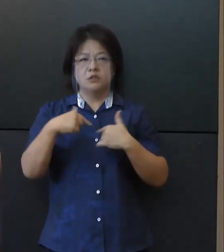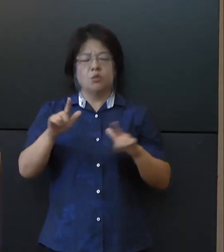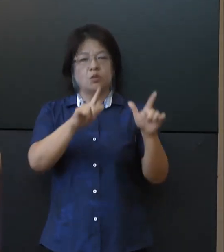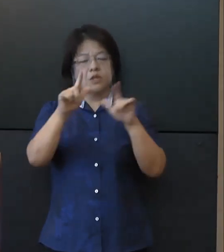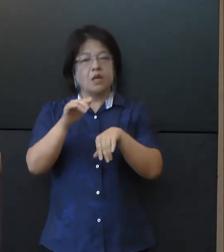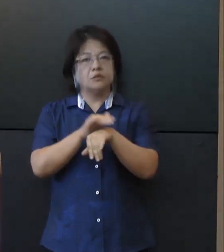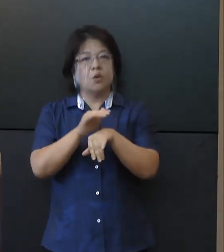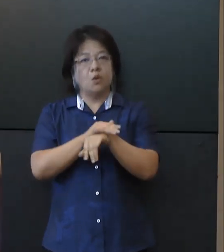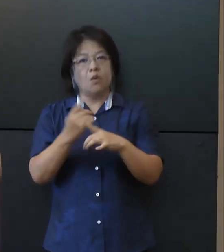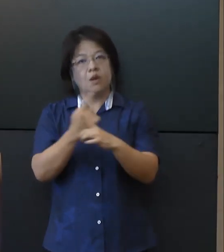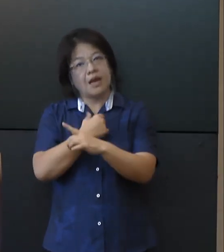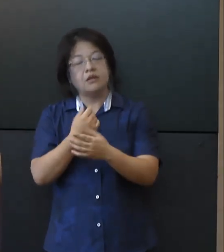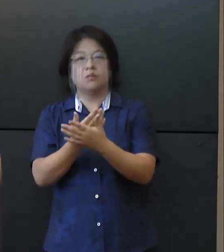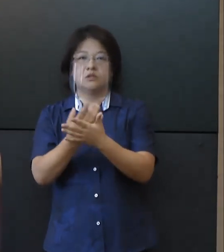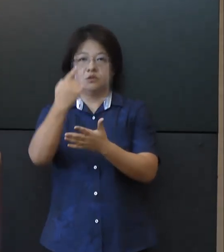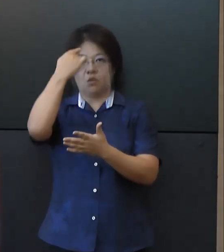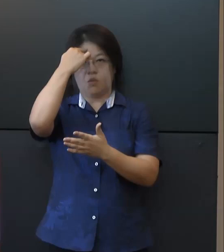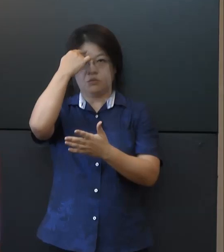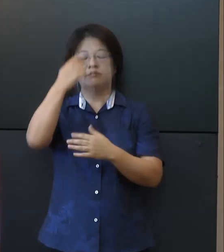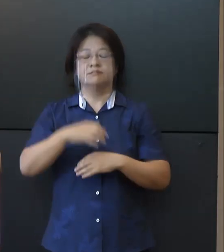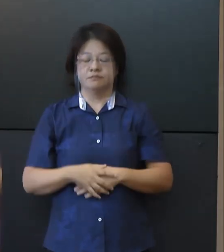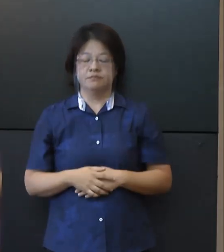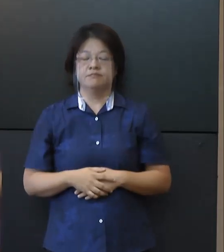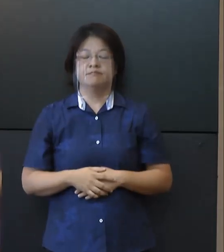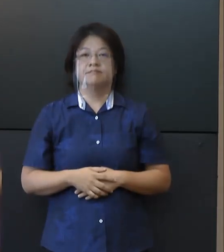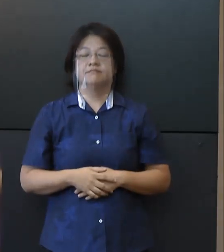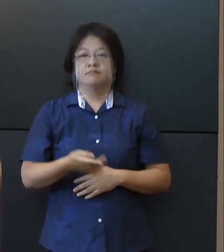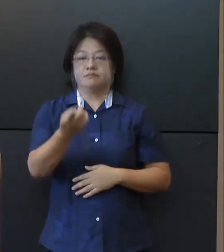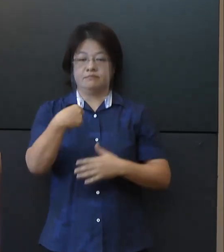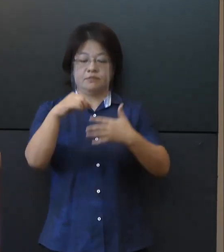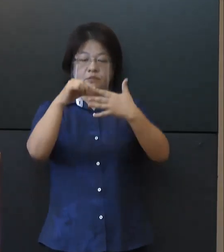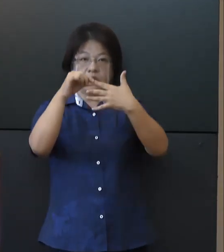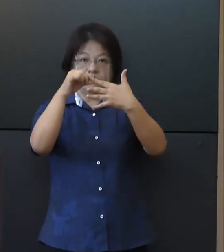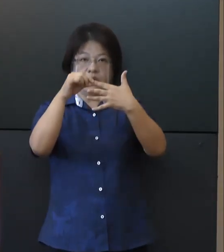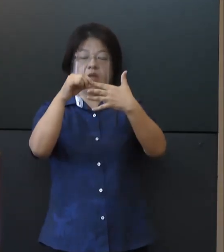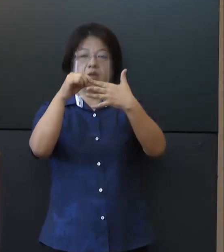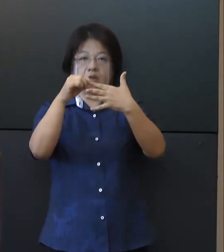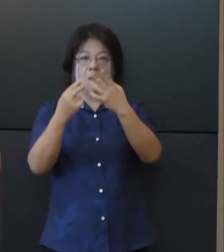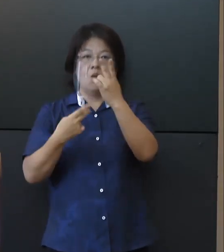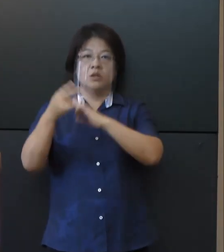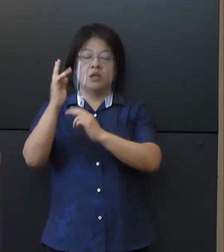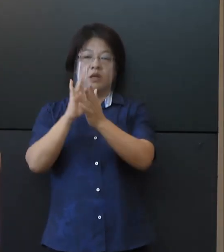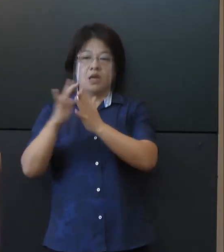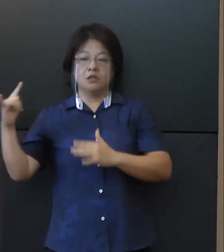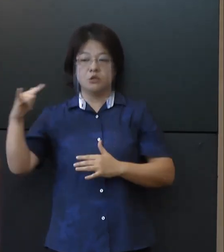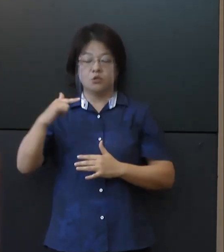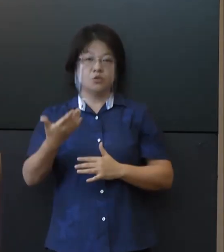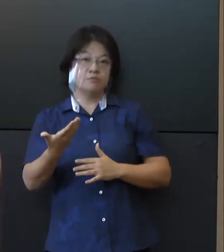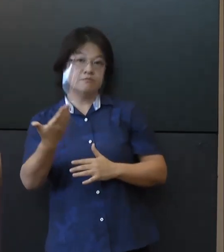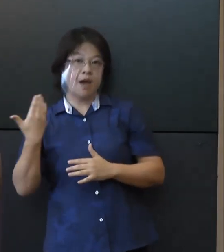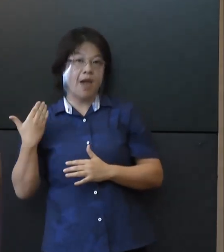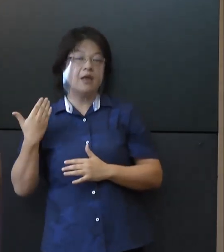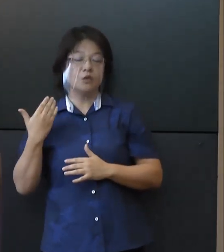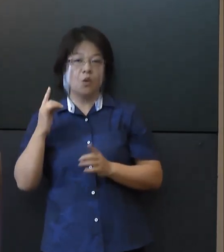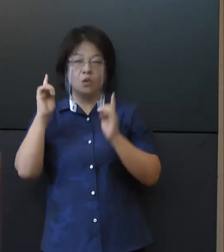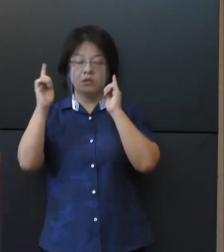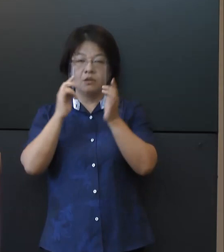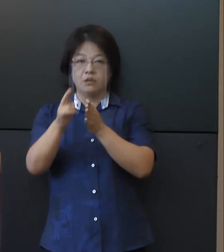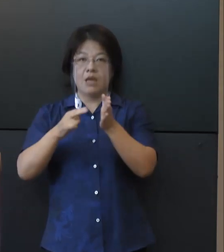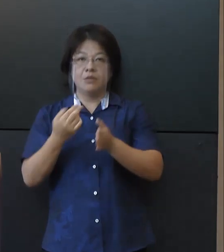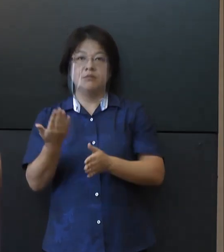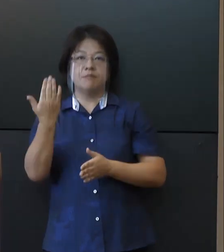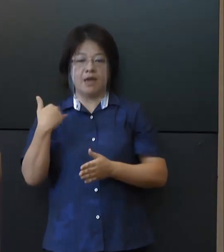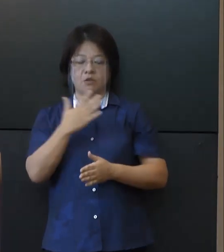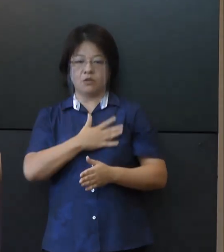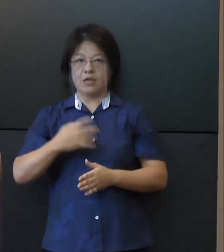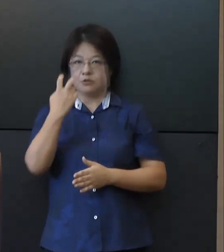り入れていただきますようお願いいたします。2つ目は沖縄に来る前の旅前の体調管